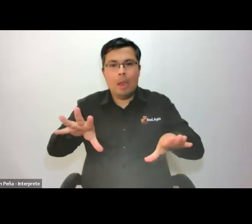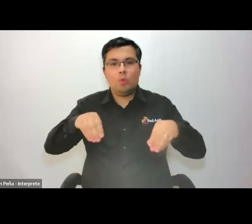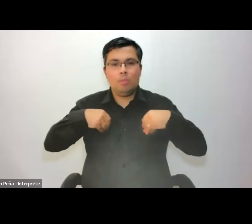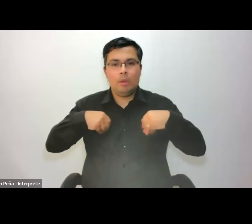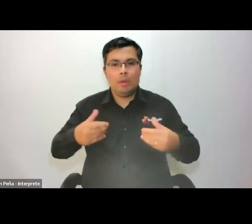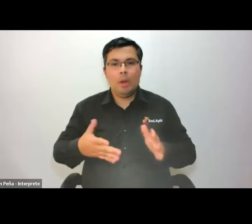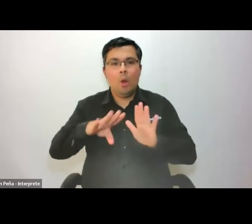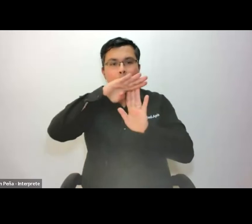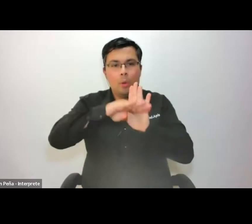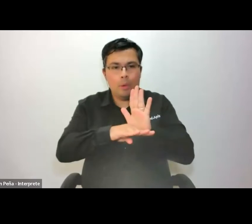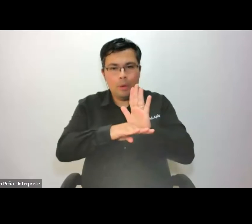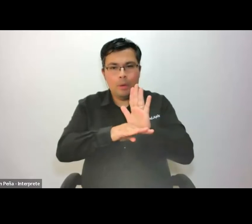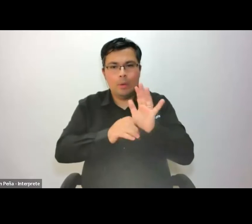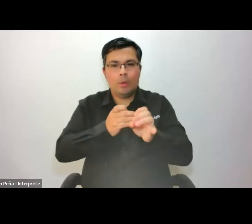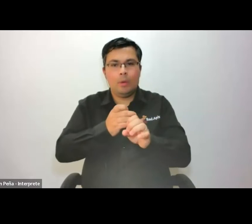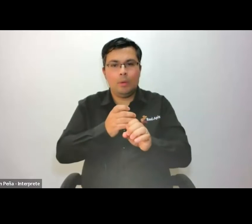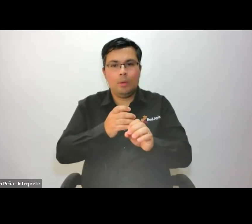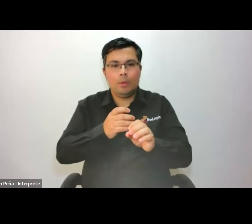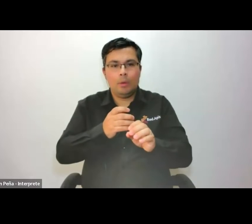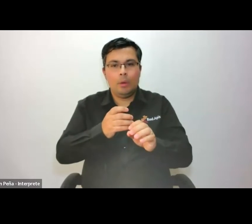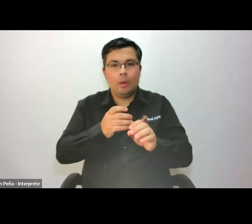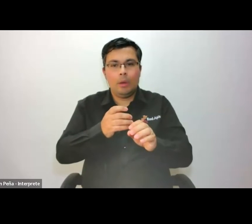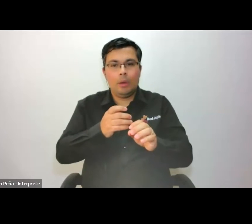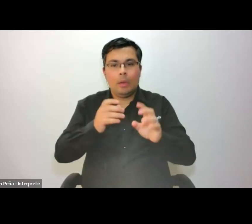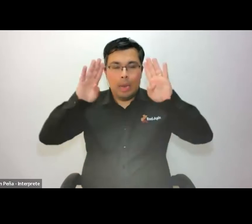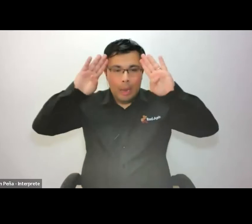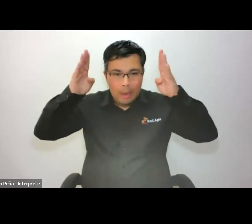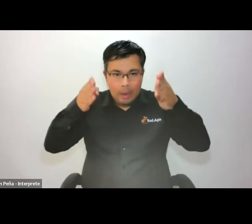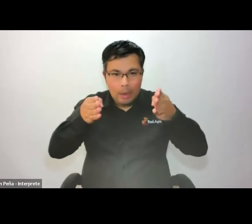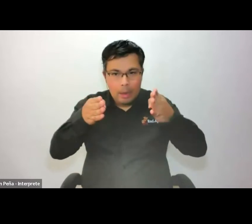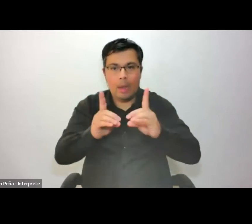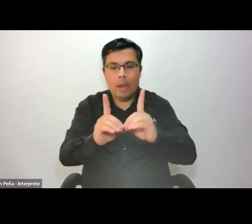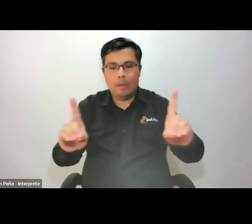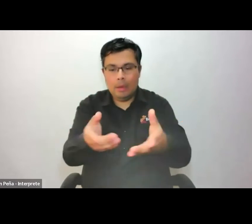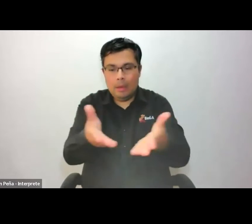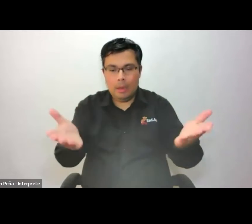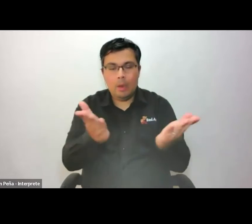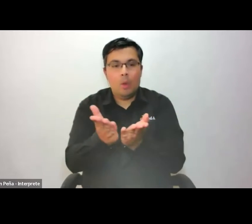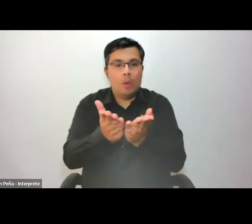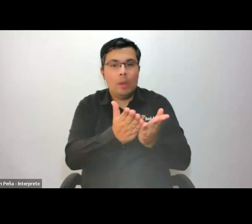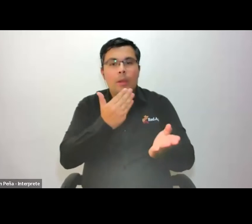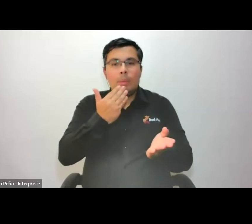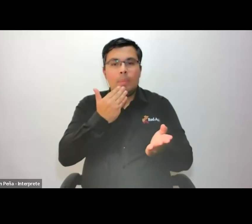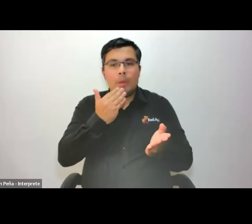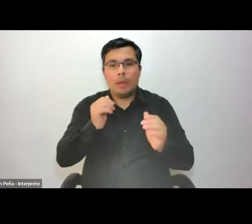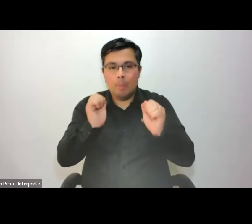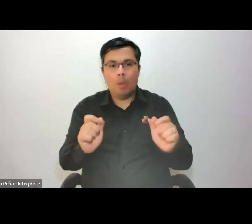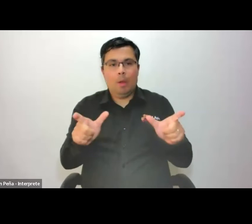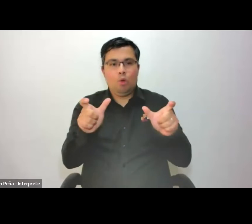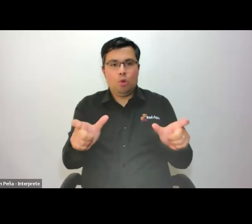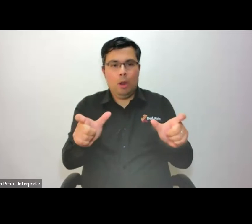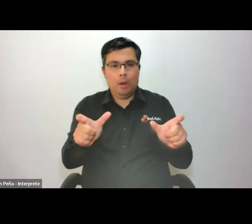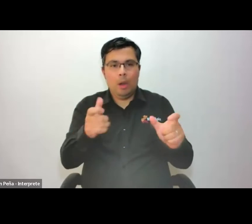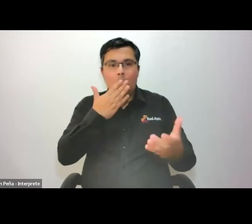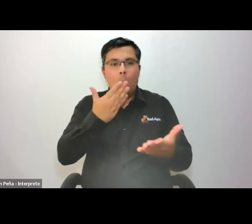que consideren la diversidad de estos estudiantes y que también permitan este abordaje, por ejemplo, de desregulación emocional y conductual. Eso es como la ley que también